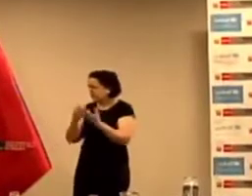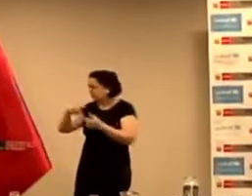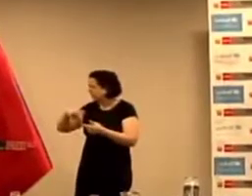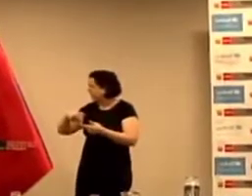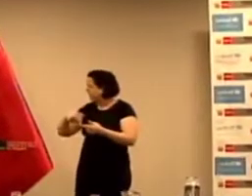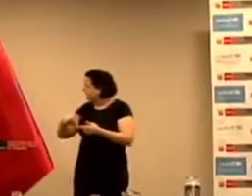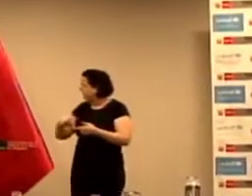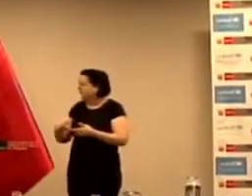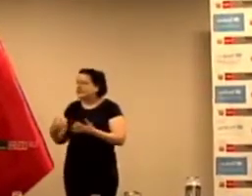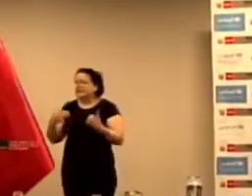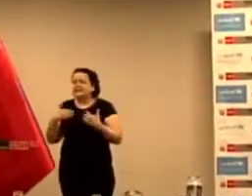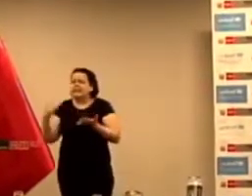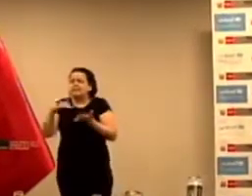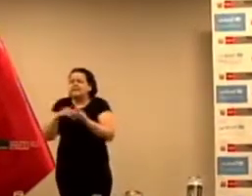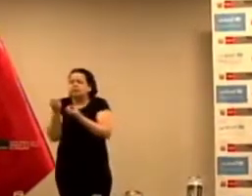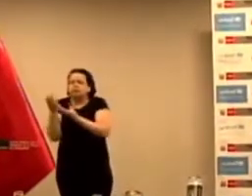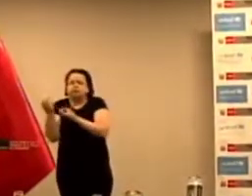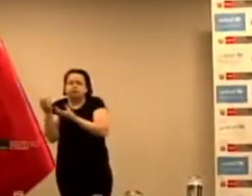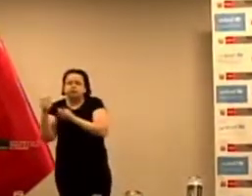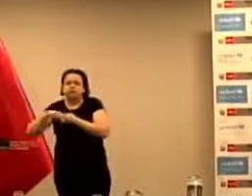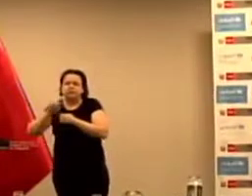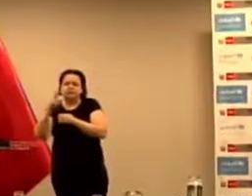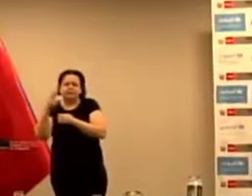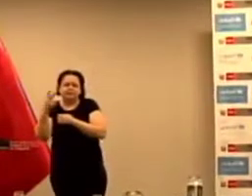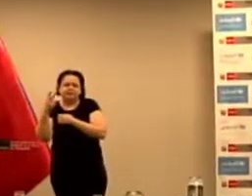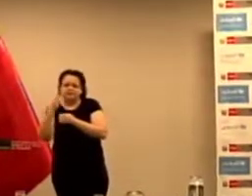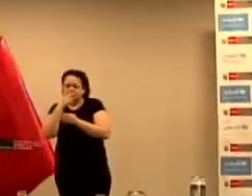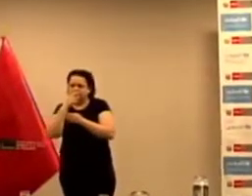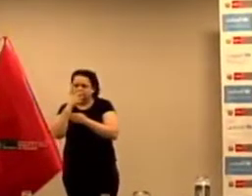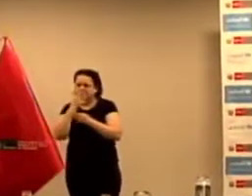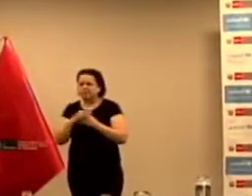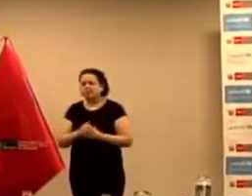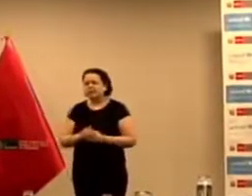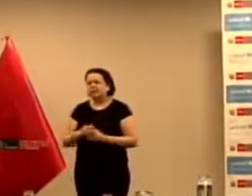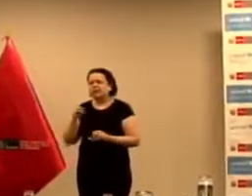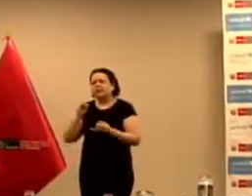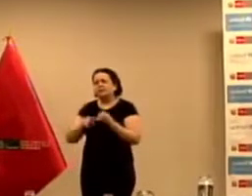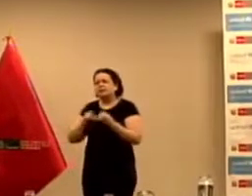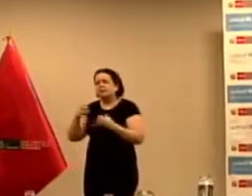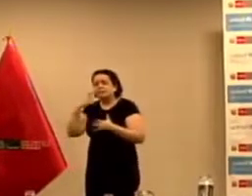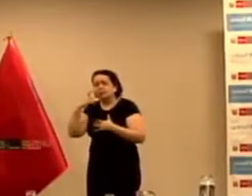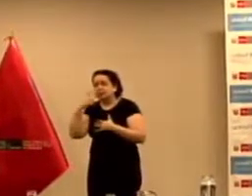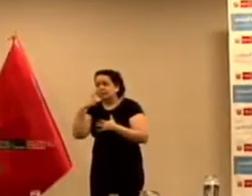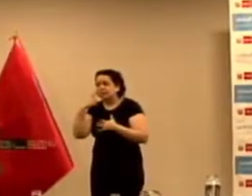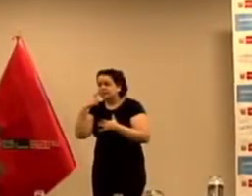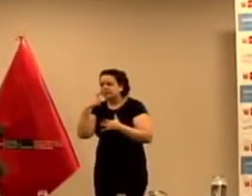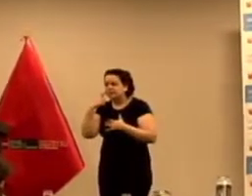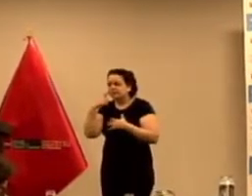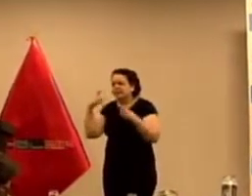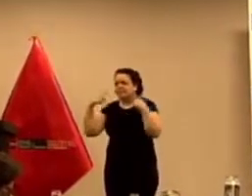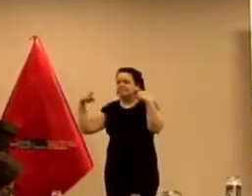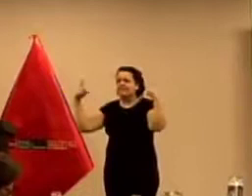quizás de más contenido de esos 2 días de trabajo, ¿no? En la que vamos finalmente a conocer el